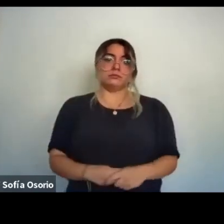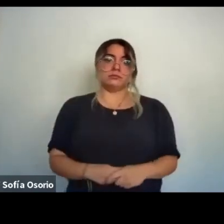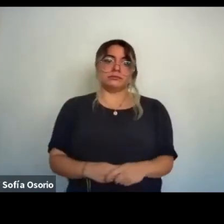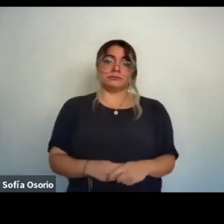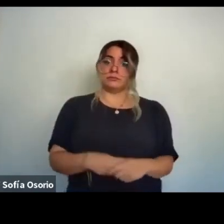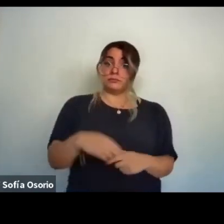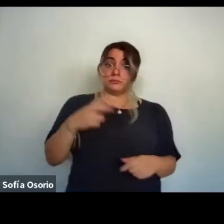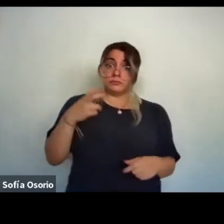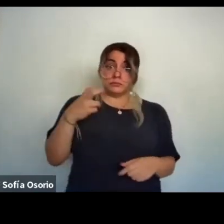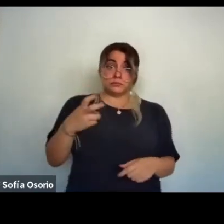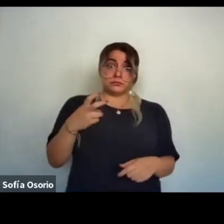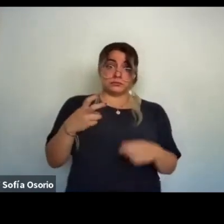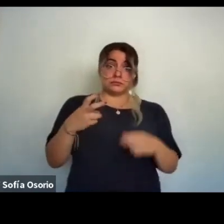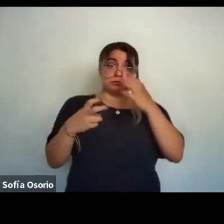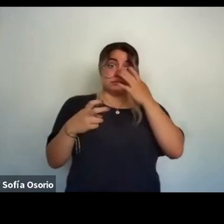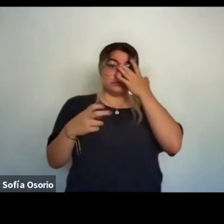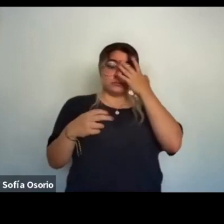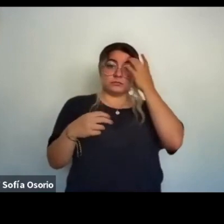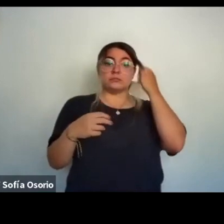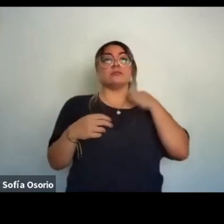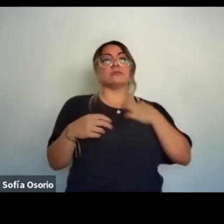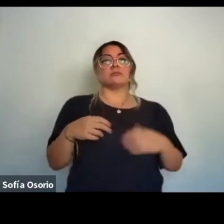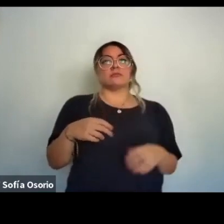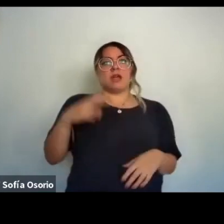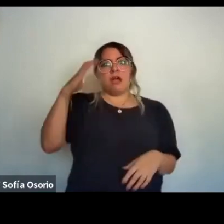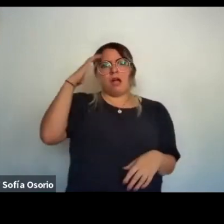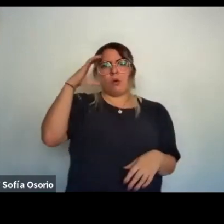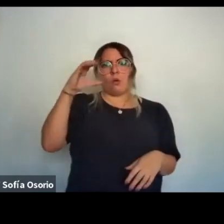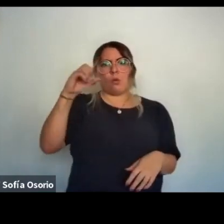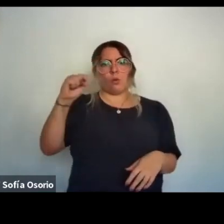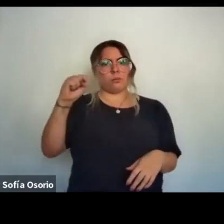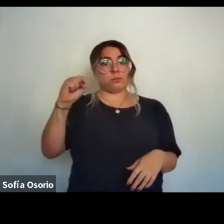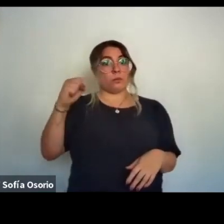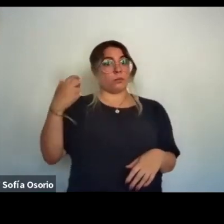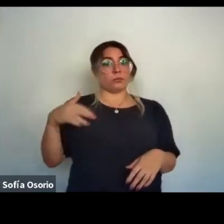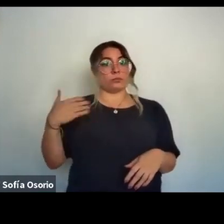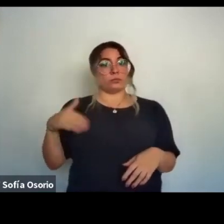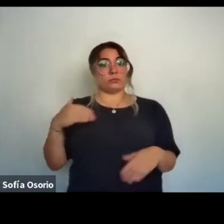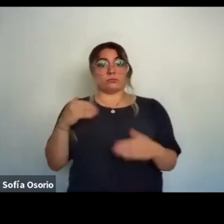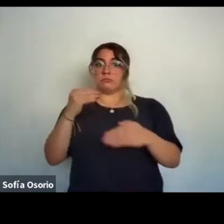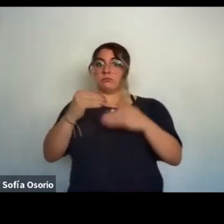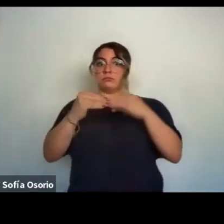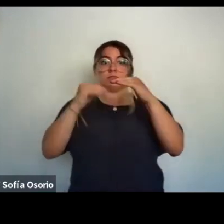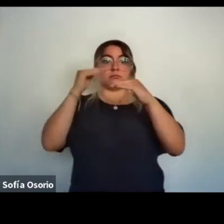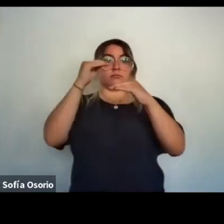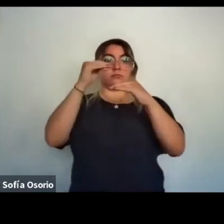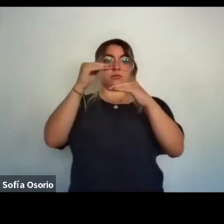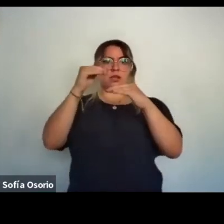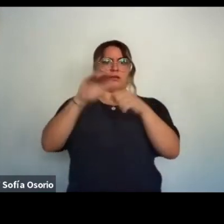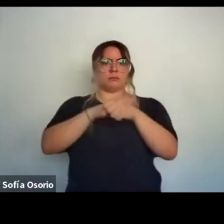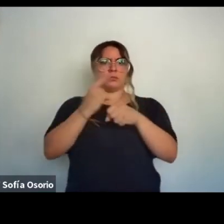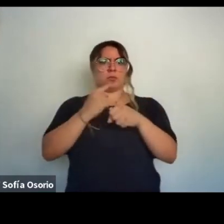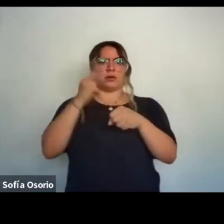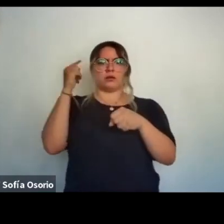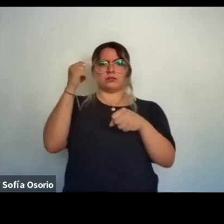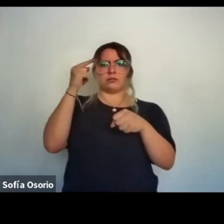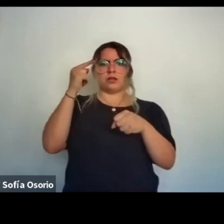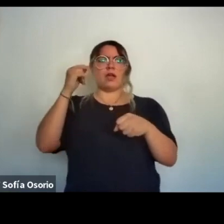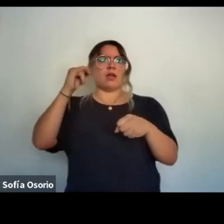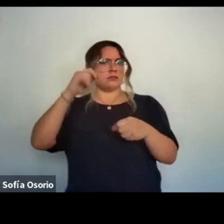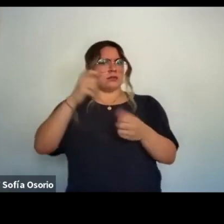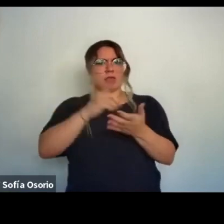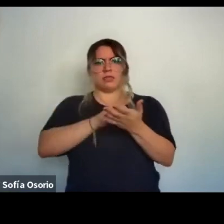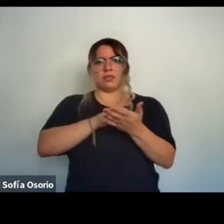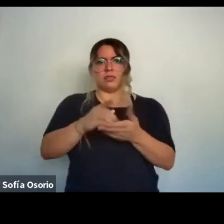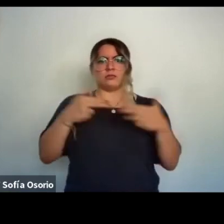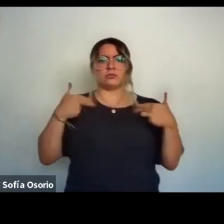Esta es una, digamos, propuesta de avanzada que tiene la intención de ser la garante de los derechos humanos,